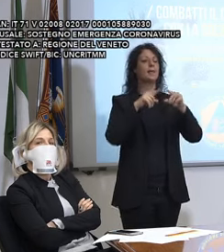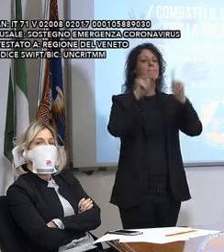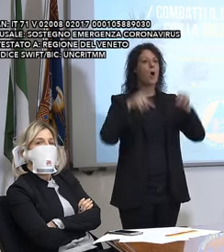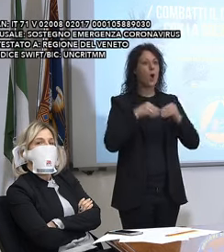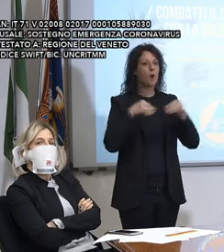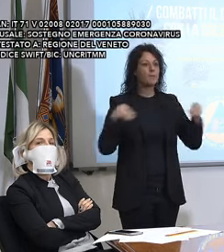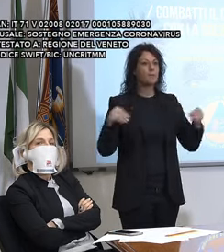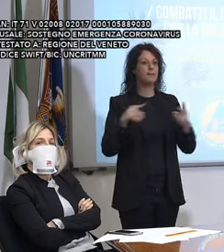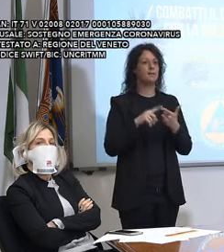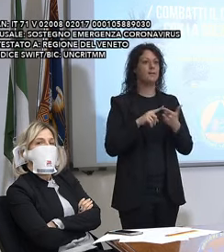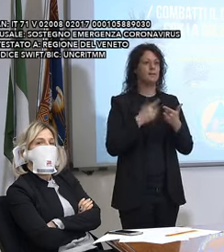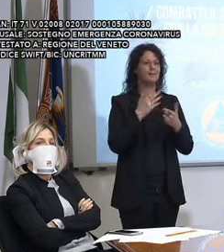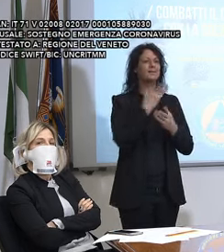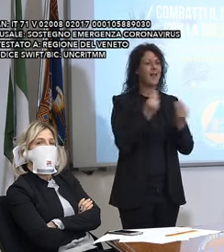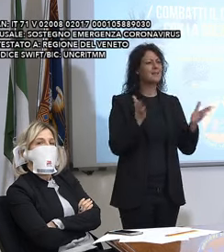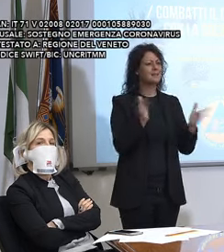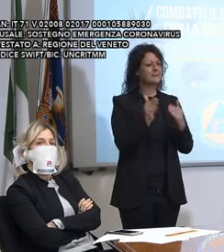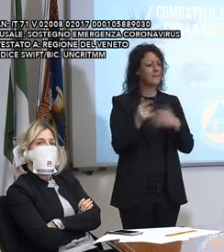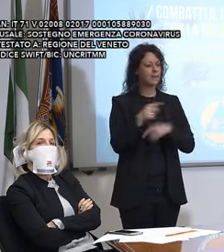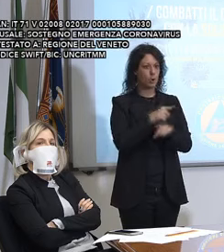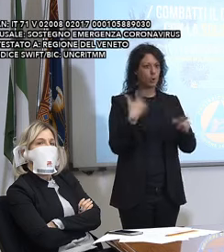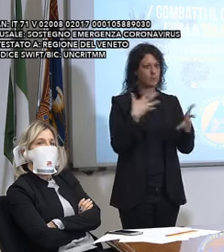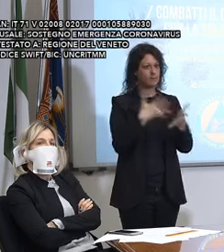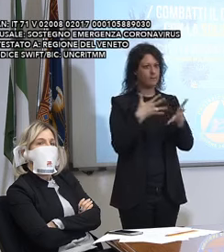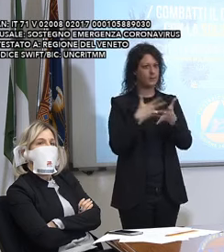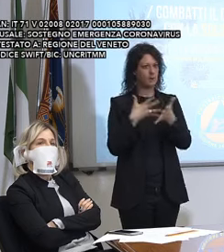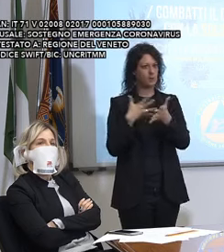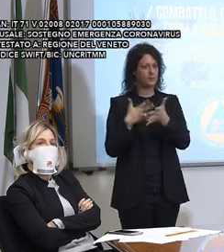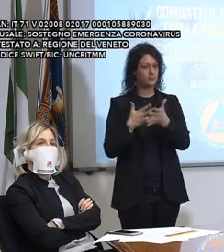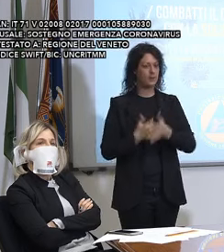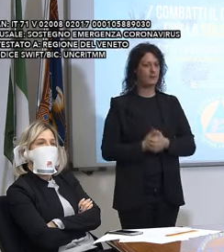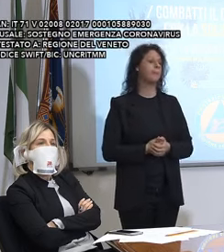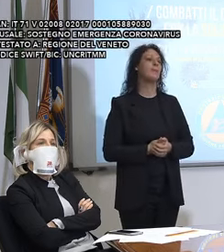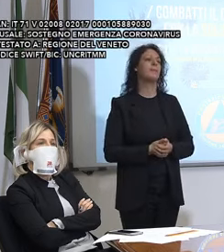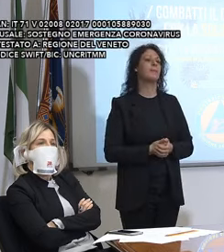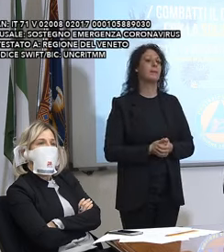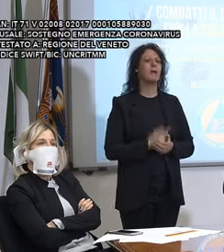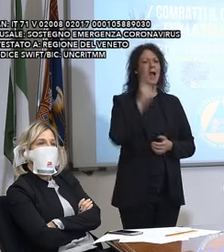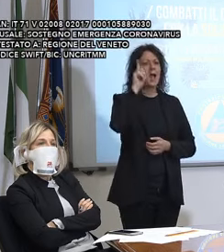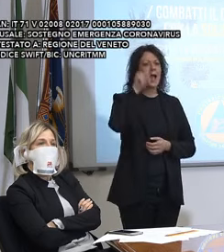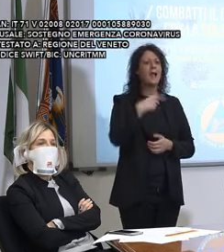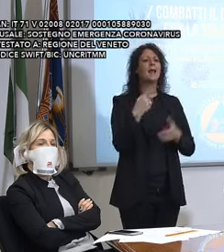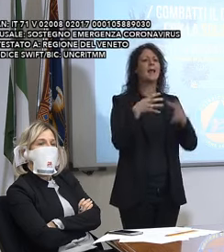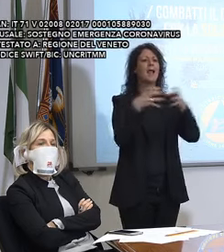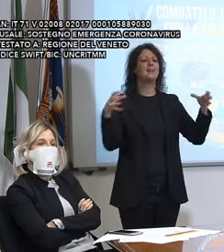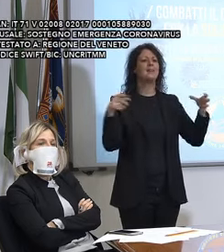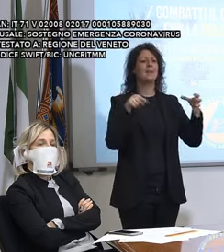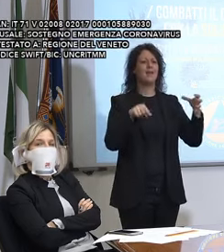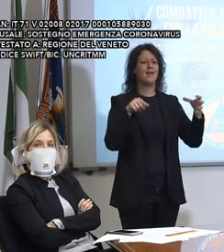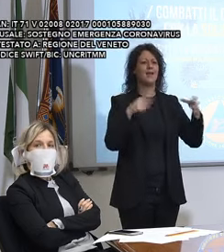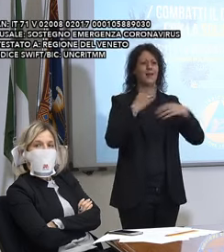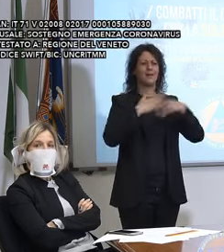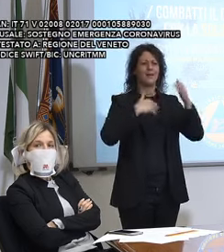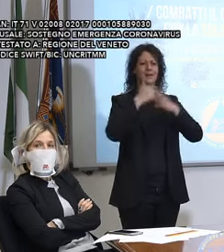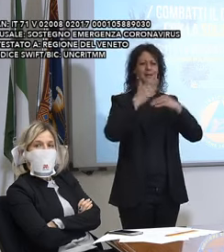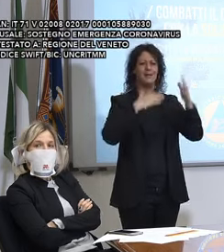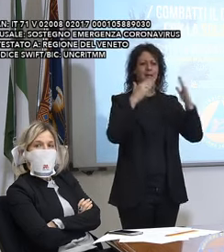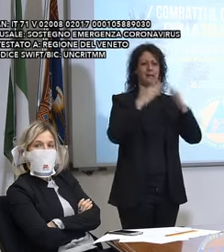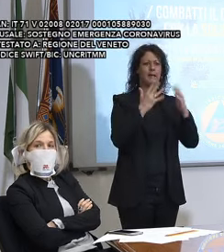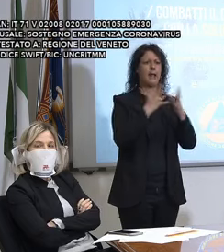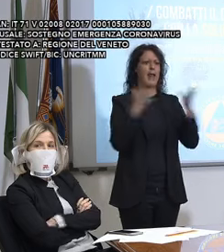sono molti settori che soffrono. Adesso tutti quelli che non ho citato pensano i cantieri edili, no? Grandi